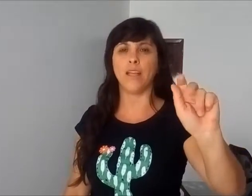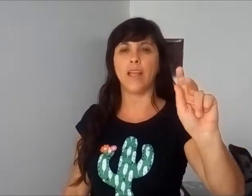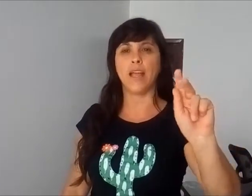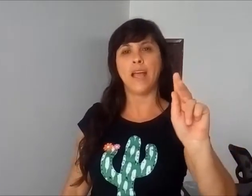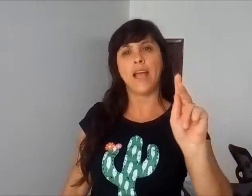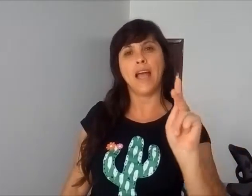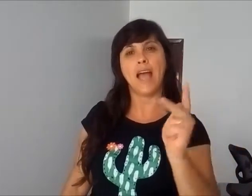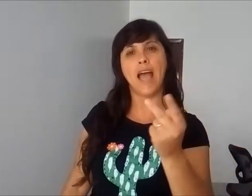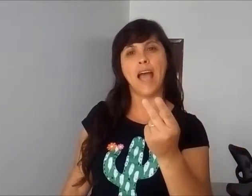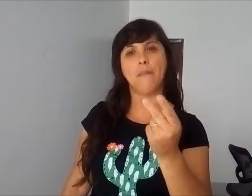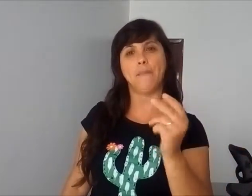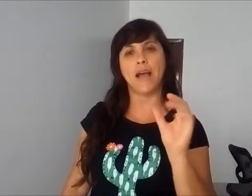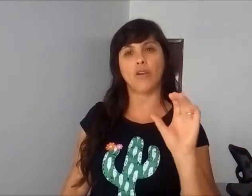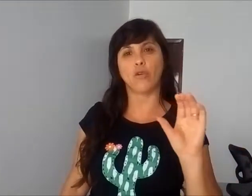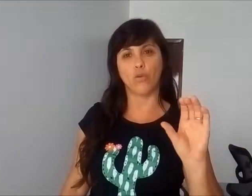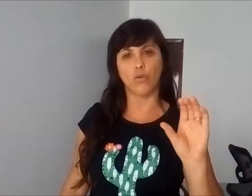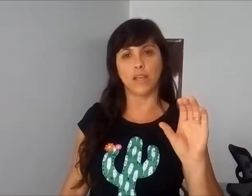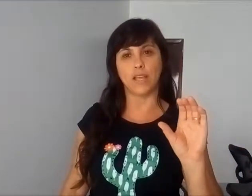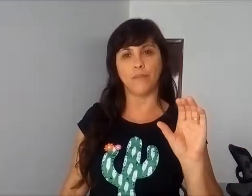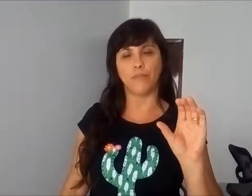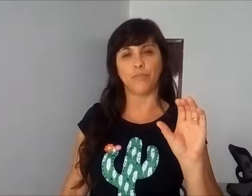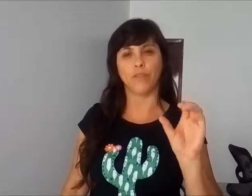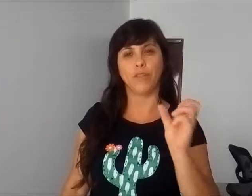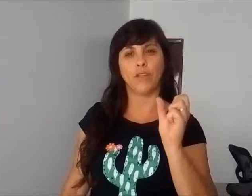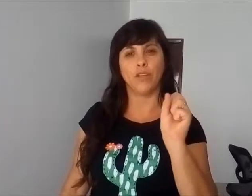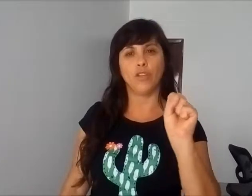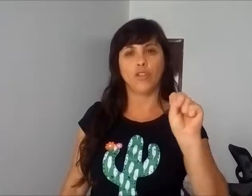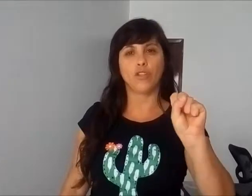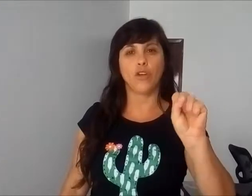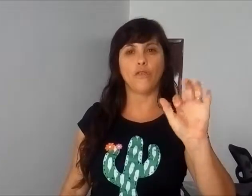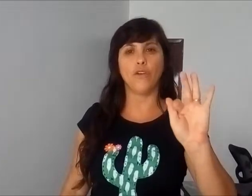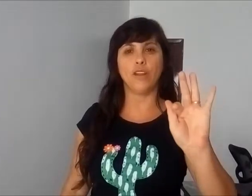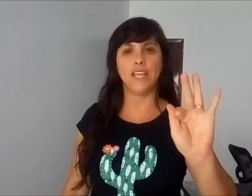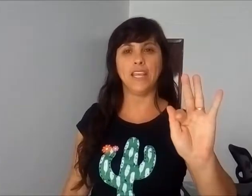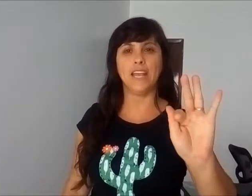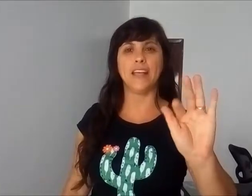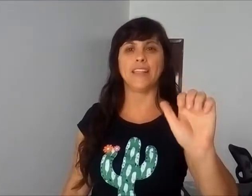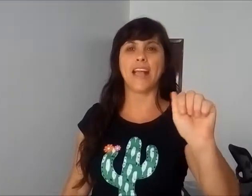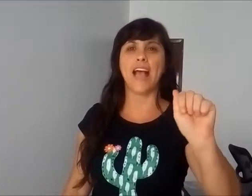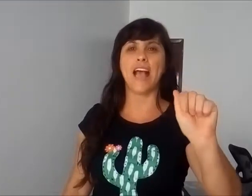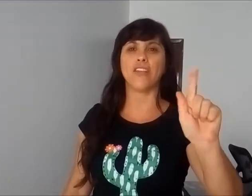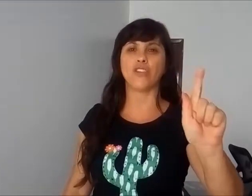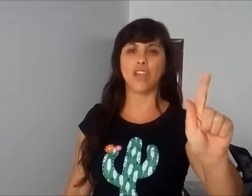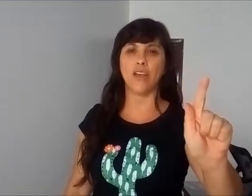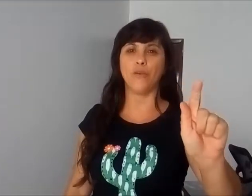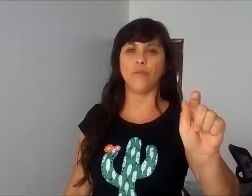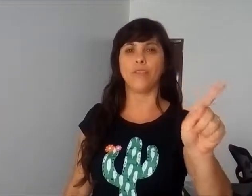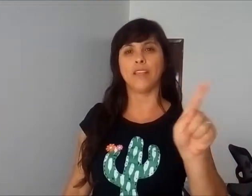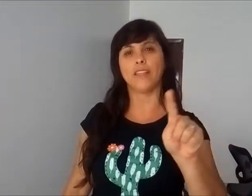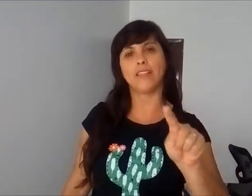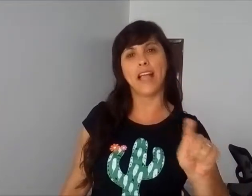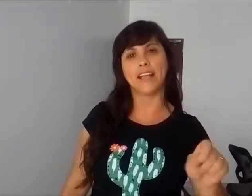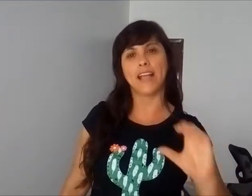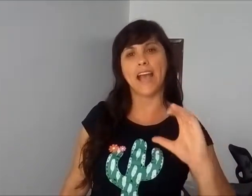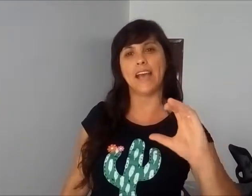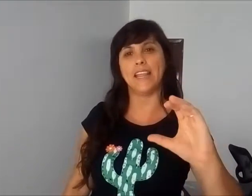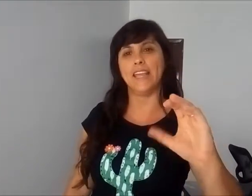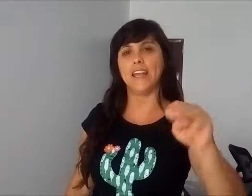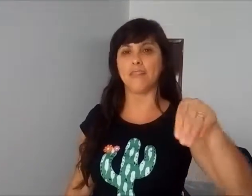a banco que sou fã nia ageu zacarias